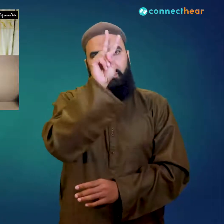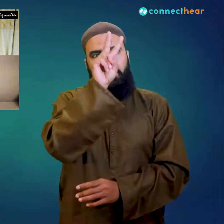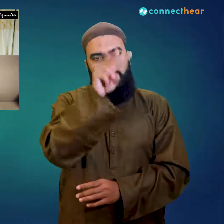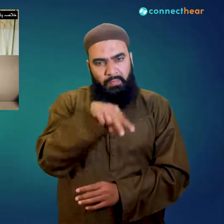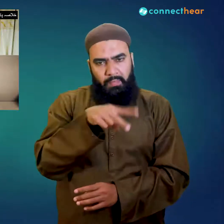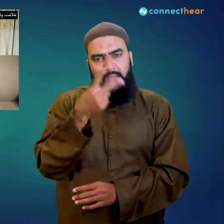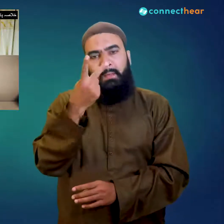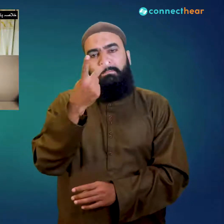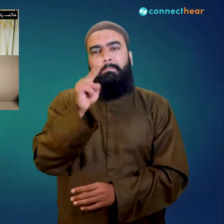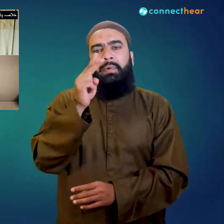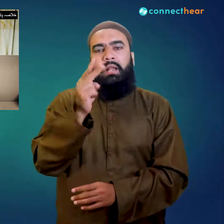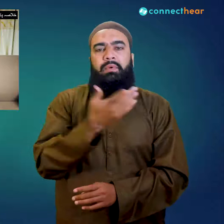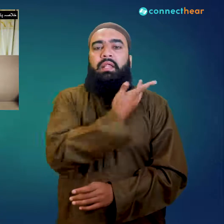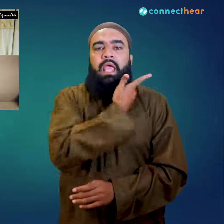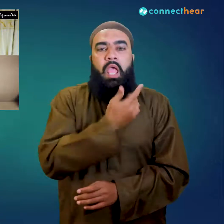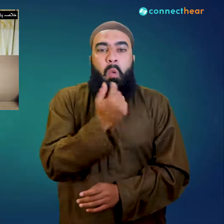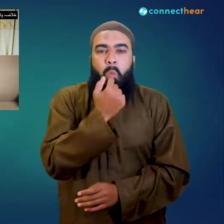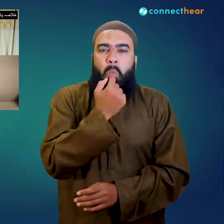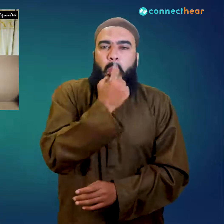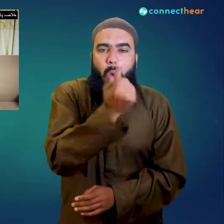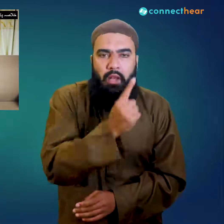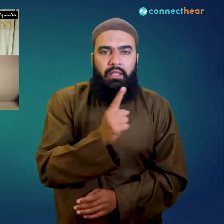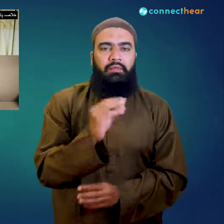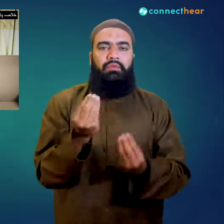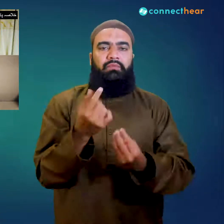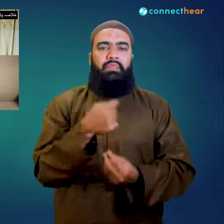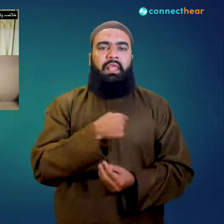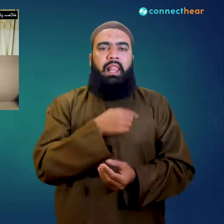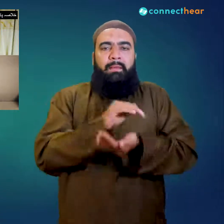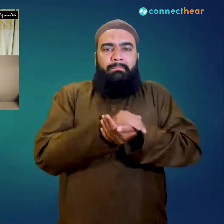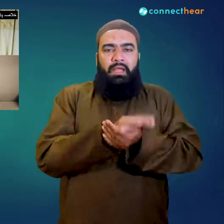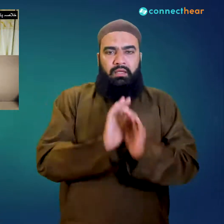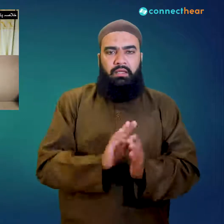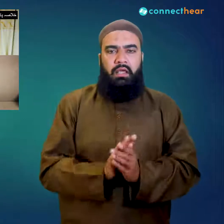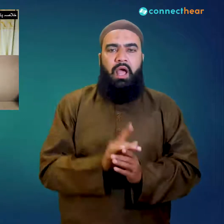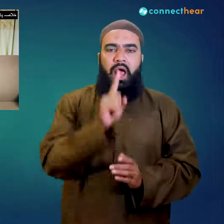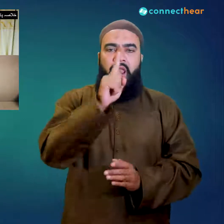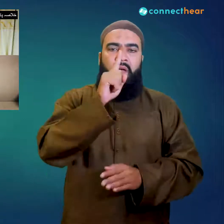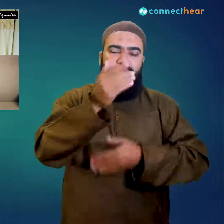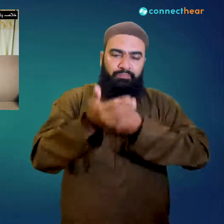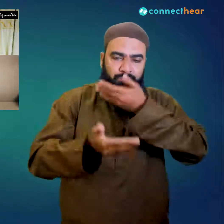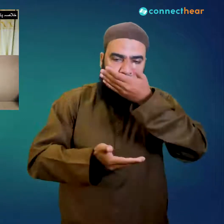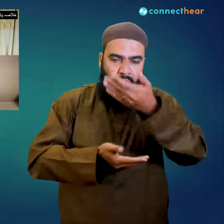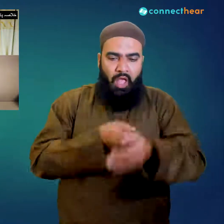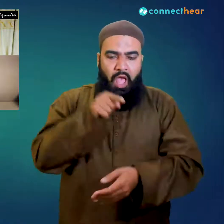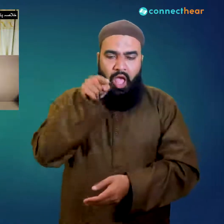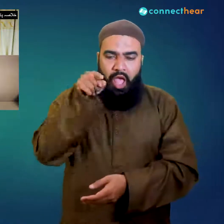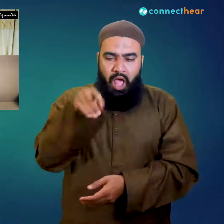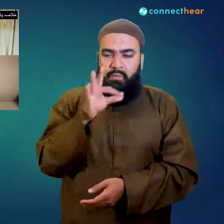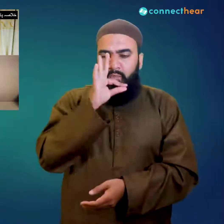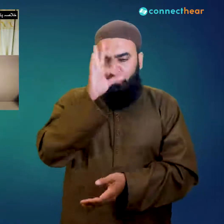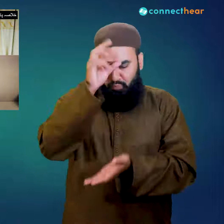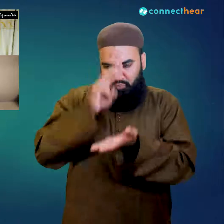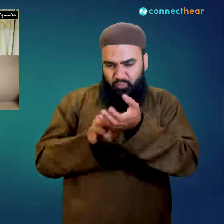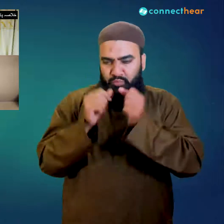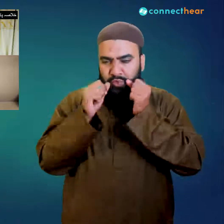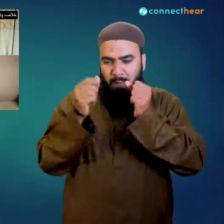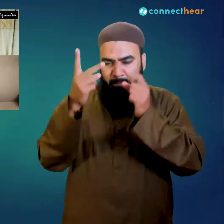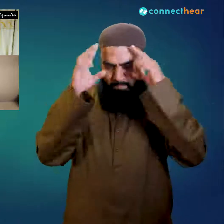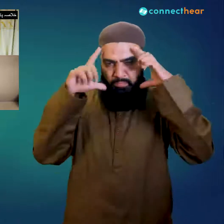کرتے تھے کہ شاید کوئی حکم اس حوالے سے آ جائے۔ اللہ رب العزت نے فرمایا کہ ہم آپ کا